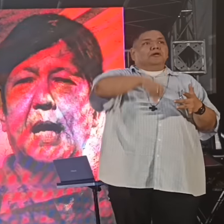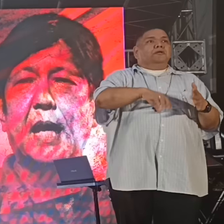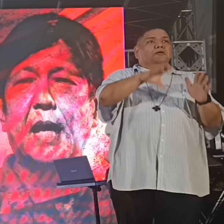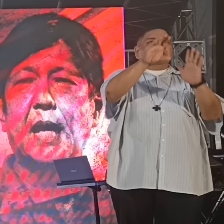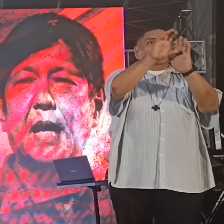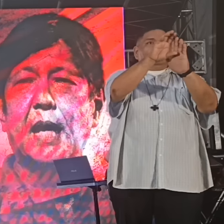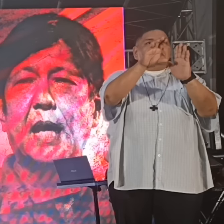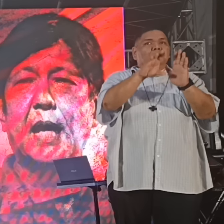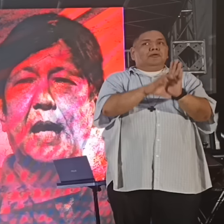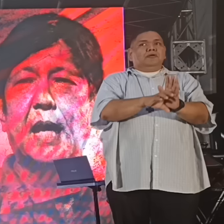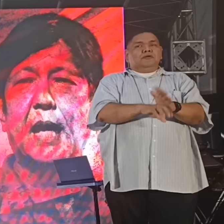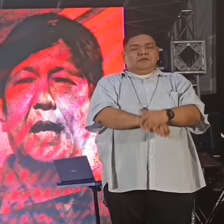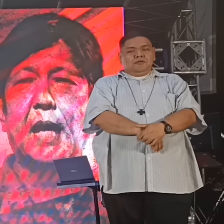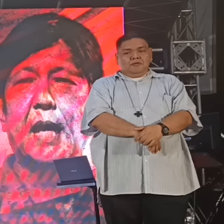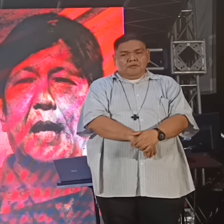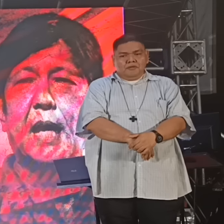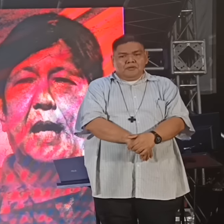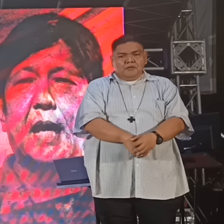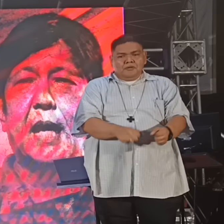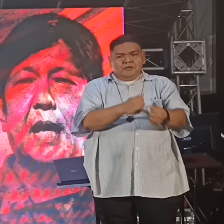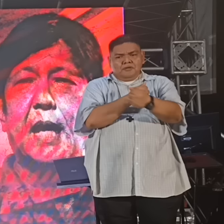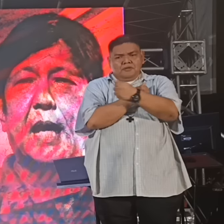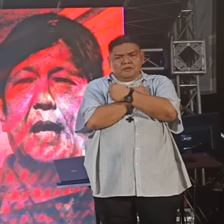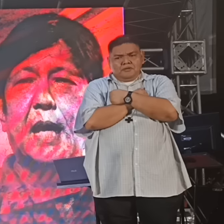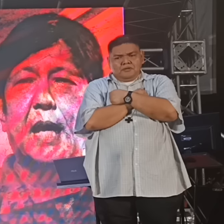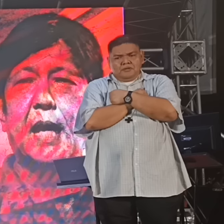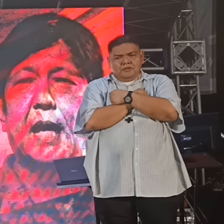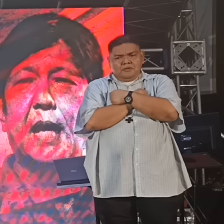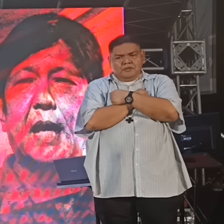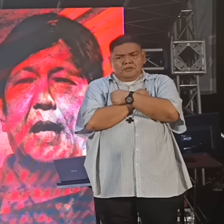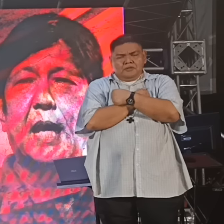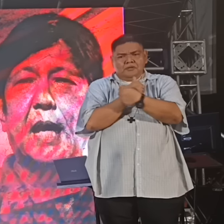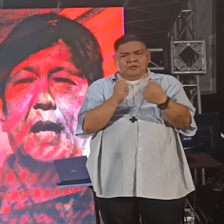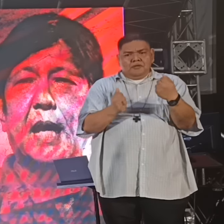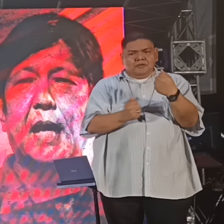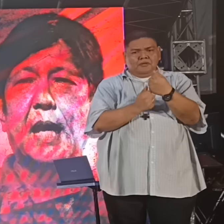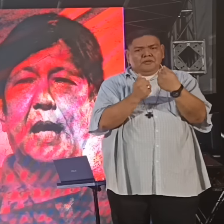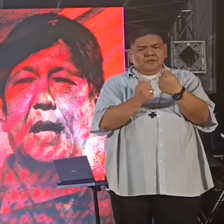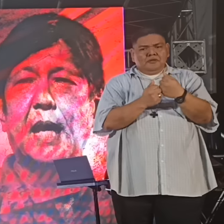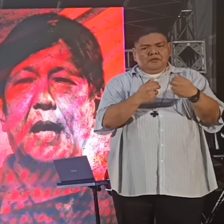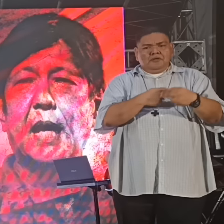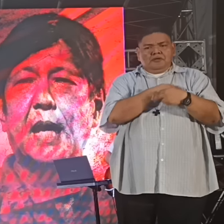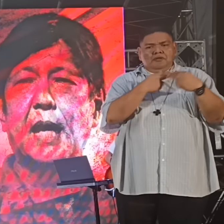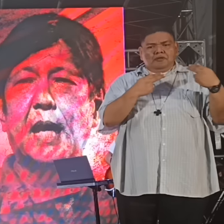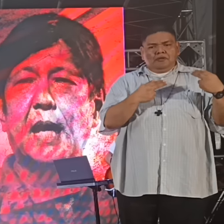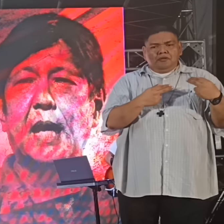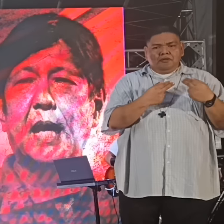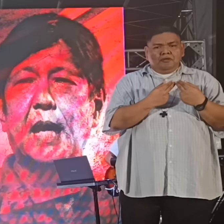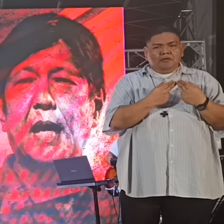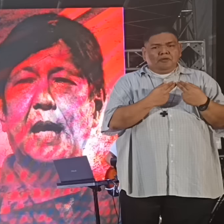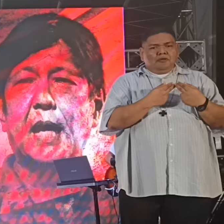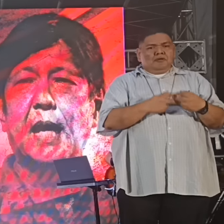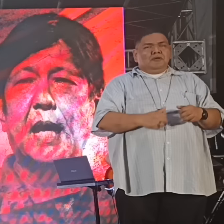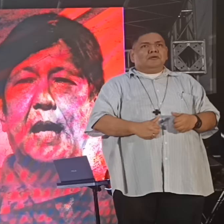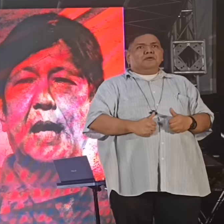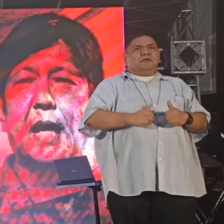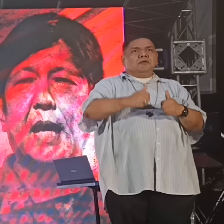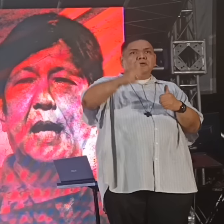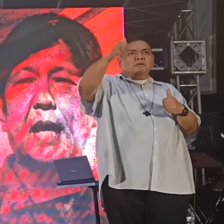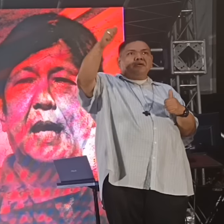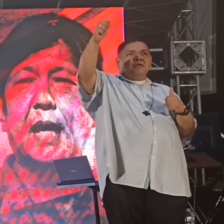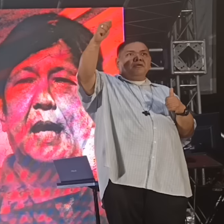ating kapulisan. Hindi ko na po patanagan pa. Pag-ibig sa tinubuang lupa, ang kanyang bitbit kahit siya ay napakalayo na,